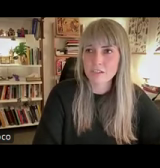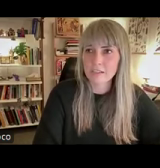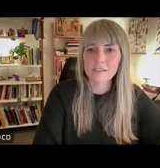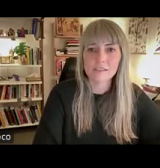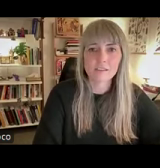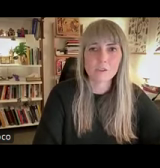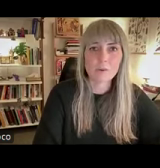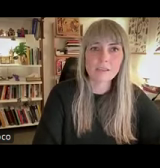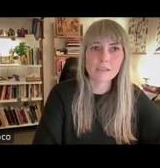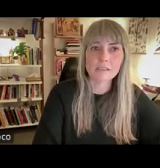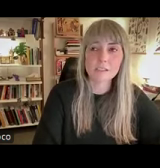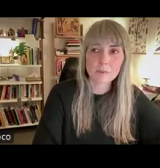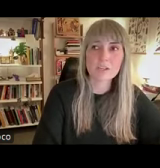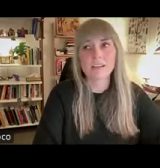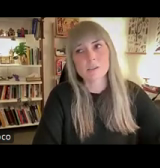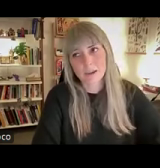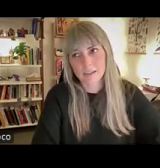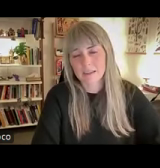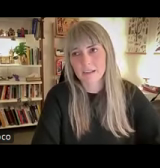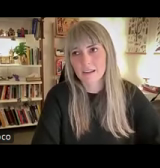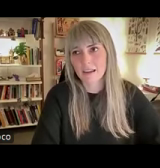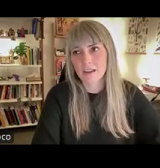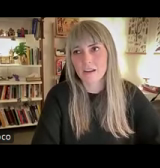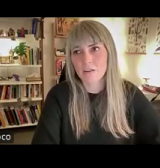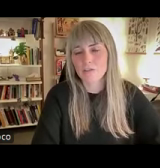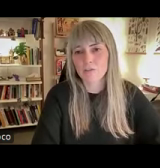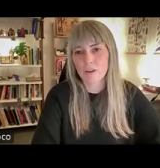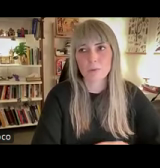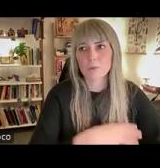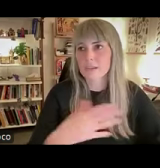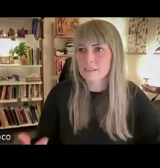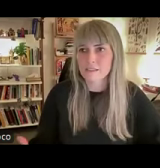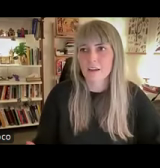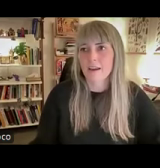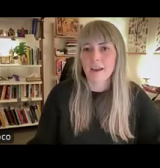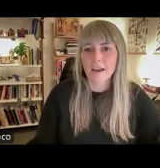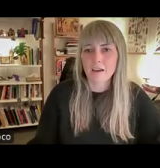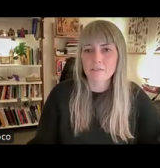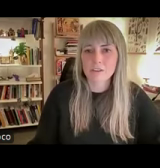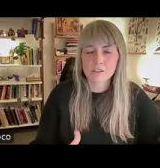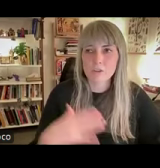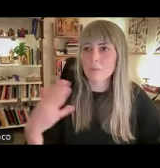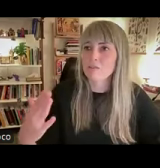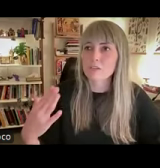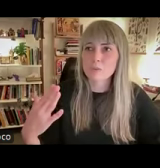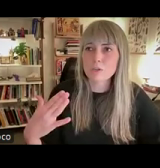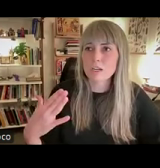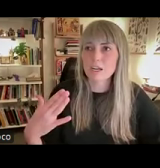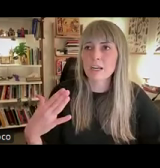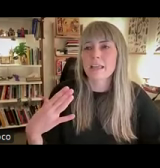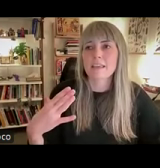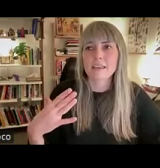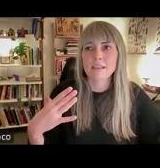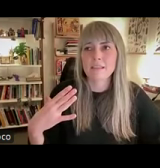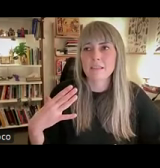bien regulada. En muchas industrias la exposición es regulada y si un empleado tiene